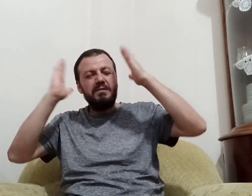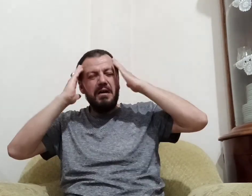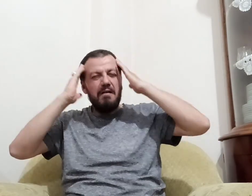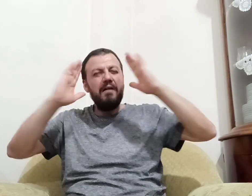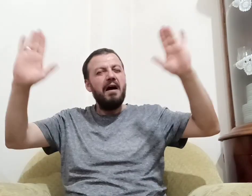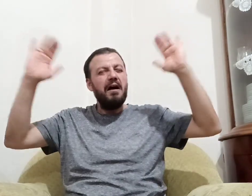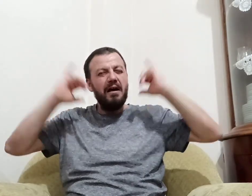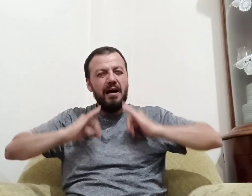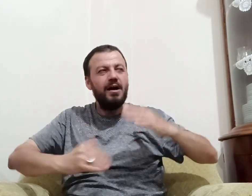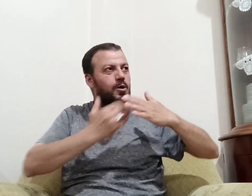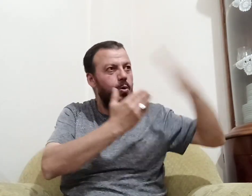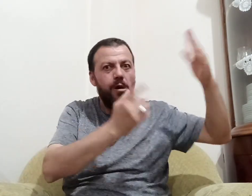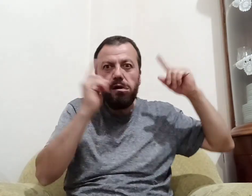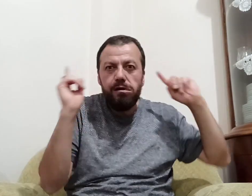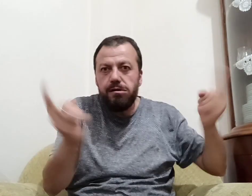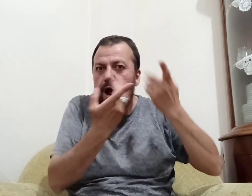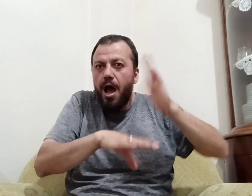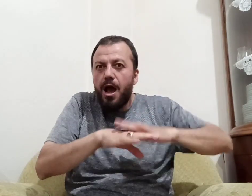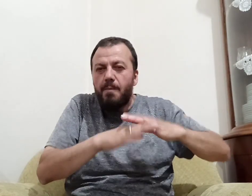var. Yemek de veriyorlar düzenli olarak.